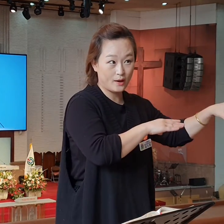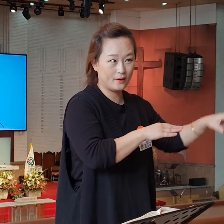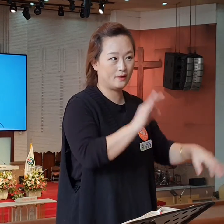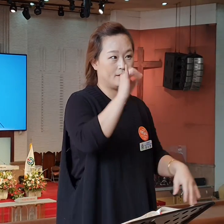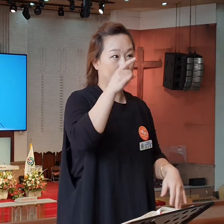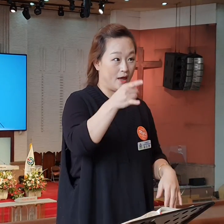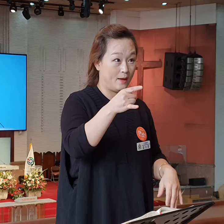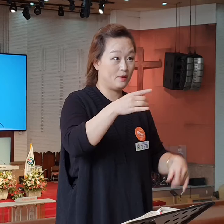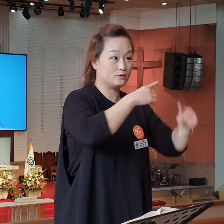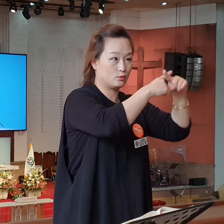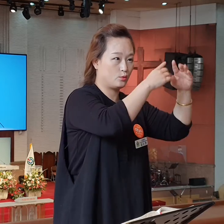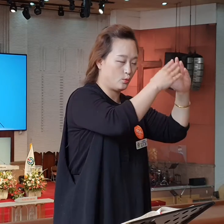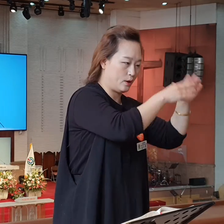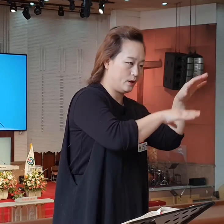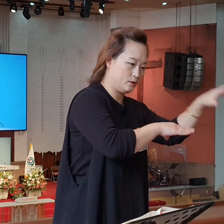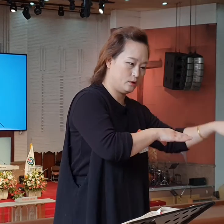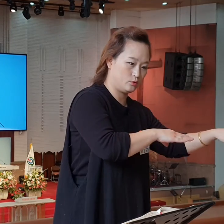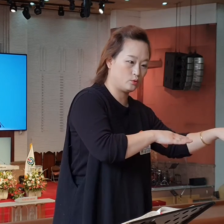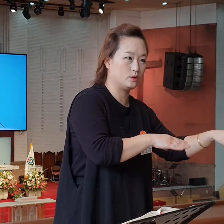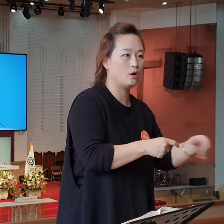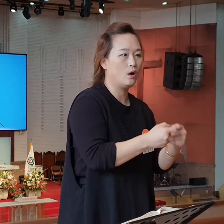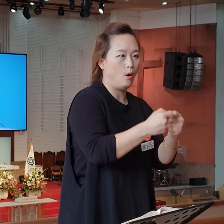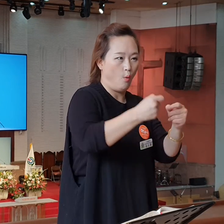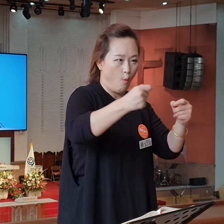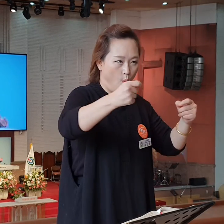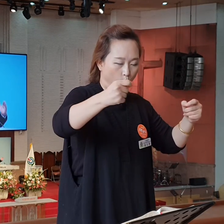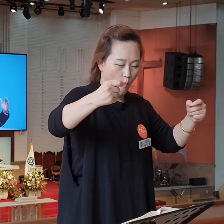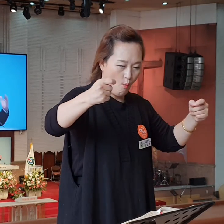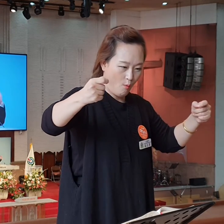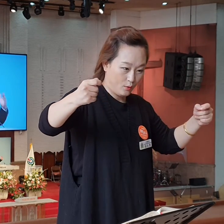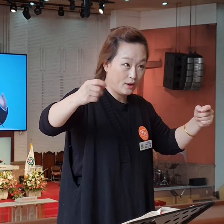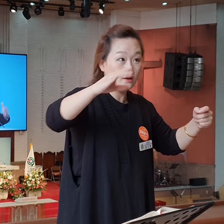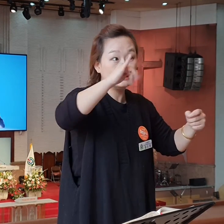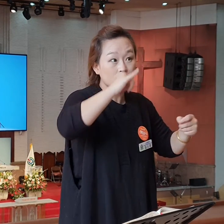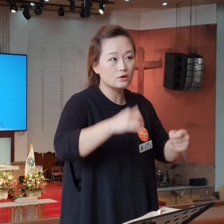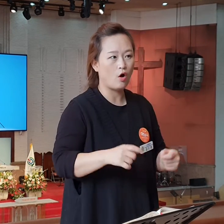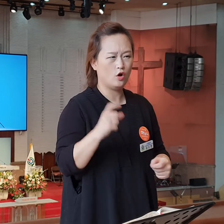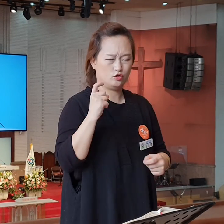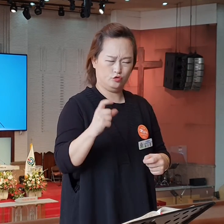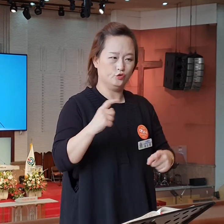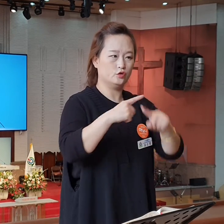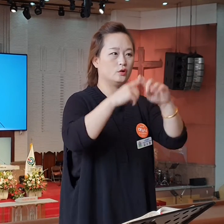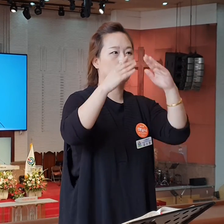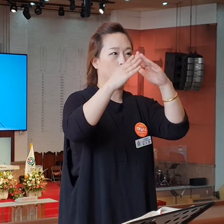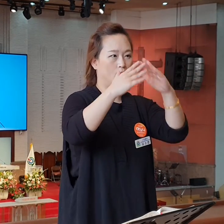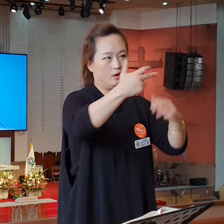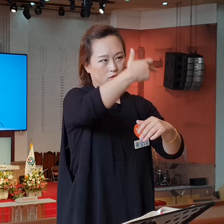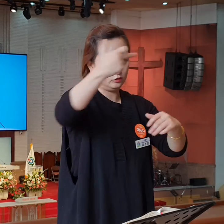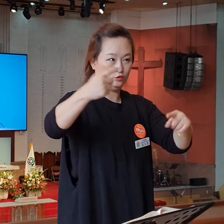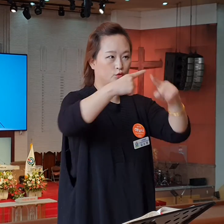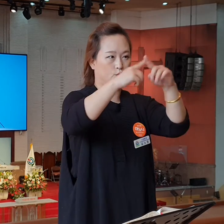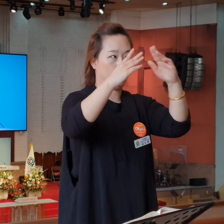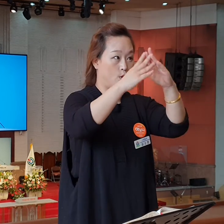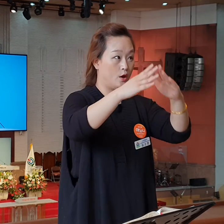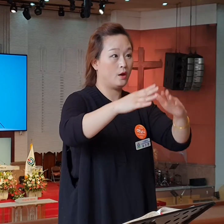아마 아마 5세기까지는 명맹을 유지했어요. 아마 5세기까지는 명맹을 유지했어요. 5세기까지는 명맹을 유지했어요. 명맹을 명맹을 유지할 뿐만 아니라 굉장히 튼튼한 교회로 서 있었습니다. 명맹을 유지할 뿐만 아니라 굉장히 튼튼한 교회로 서 있었습니다. 유지할 뿐만 아니라 굉장히 튼튼한 교회로 서 있었습니다. 하지만